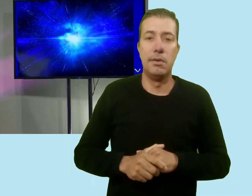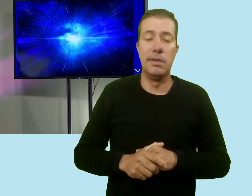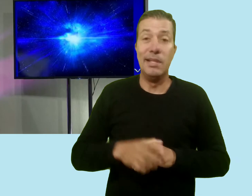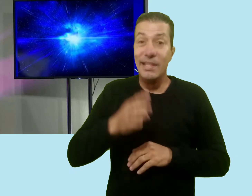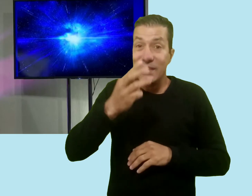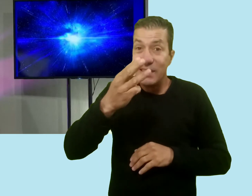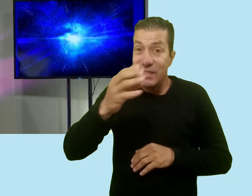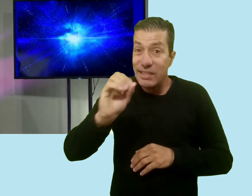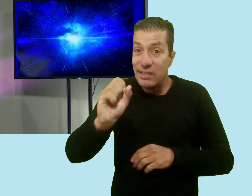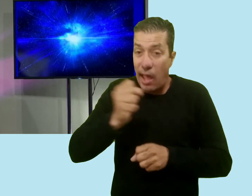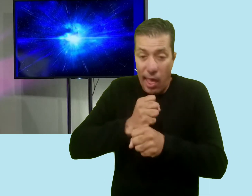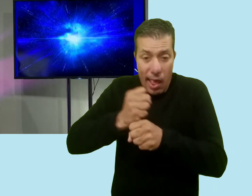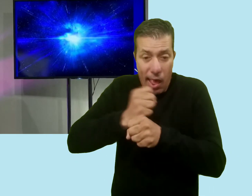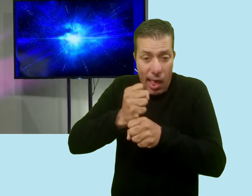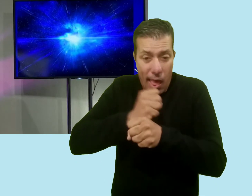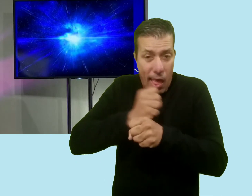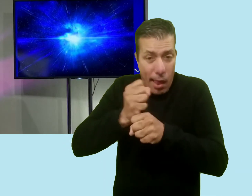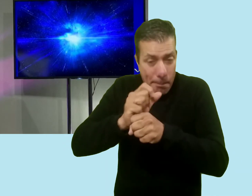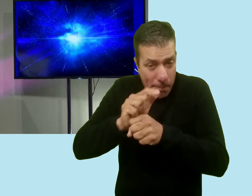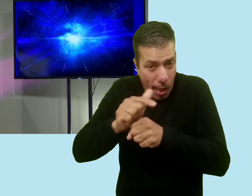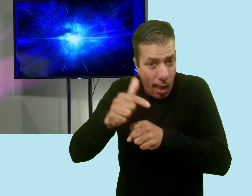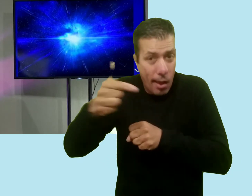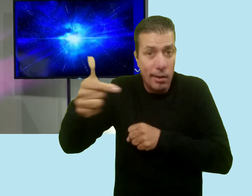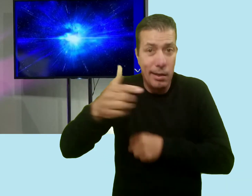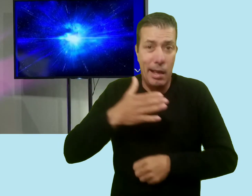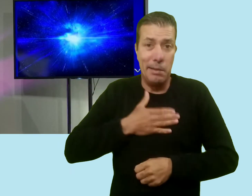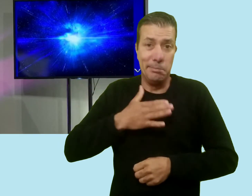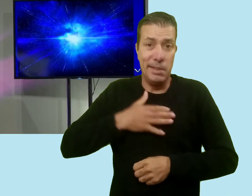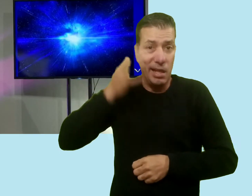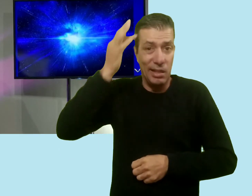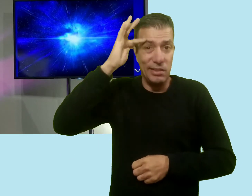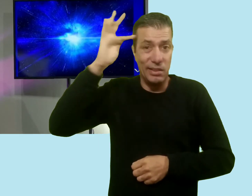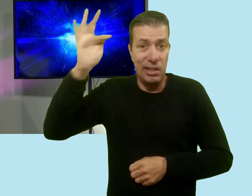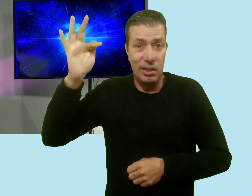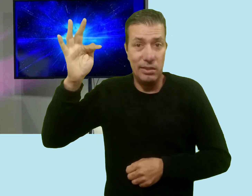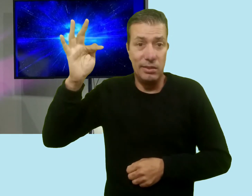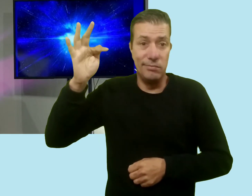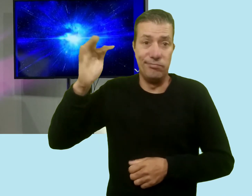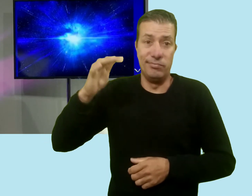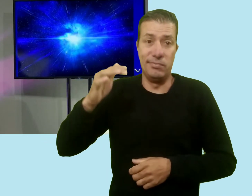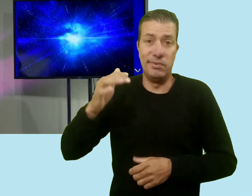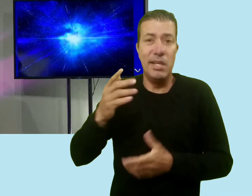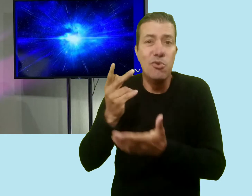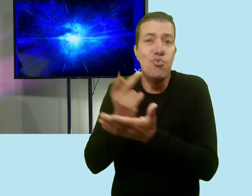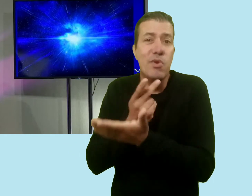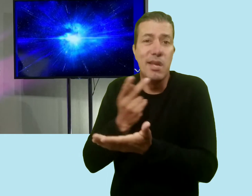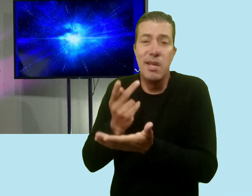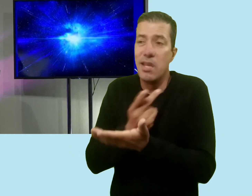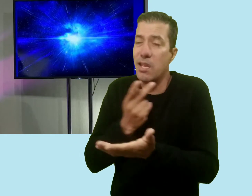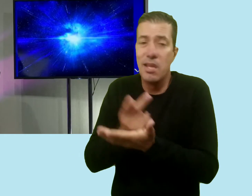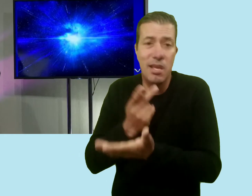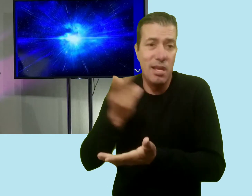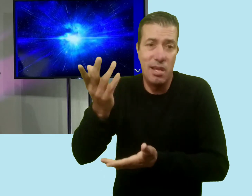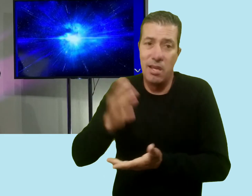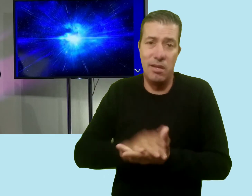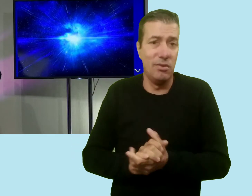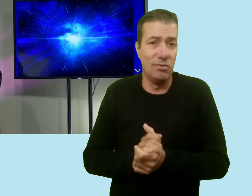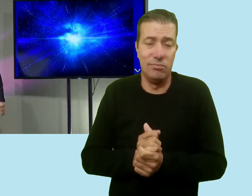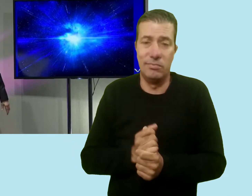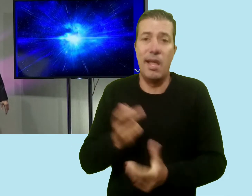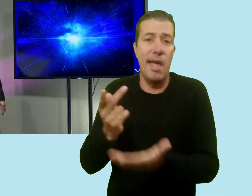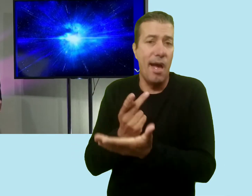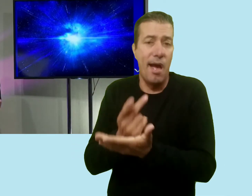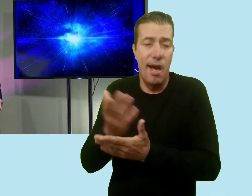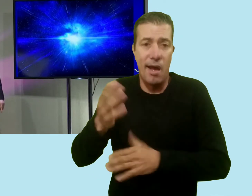depois, ele mesmo falou assim: a minha teoria dos buracos negros tem um furo, tem um buraco